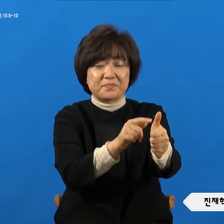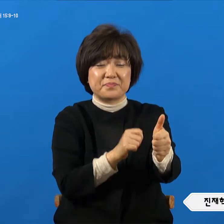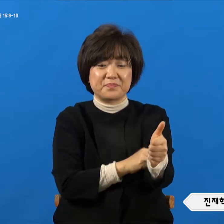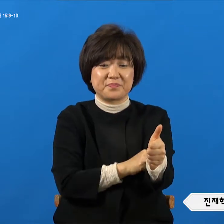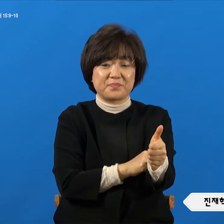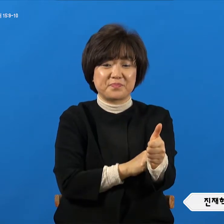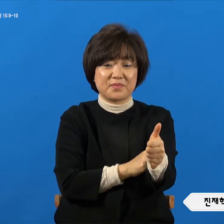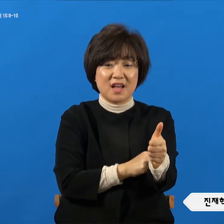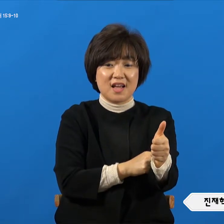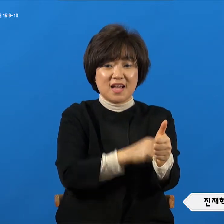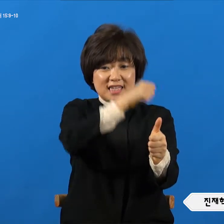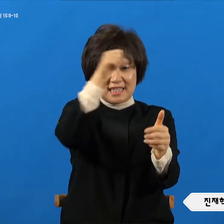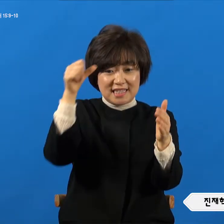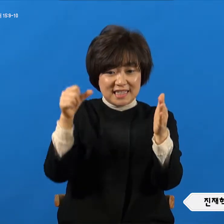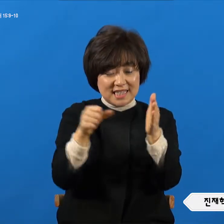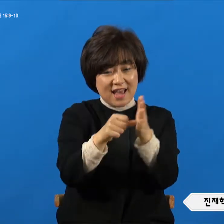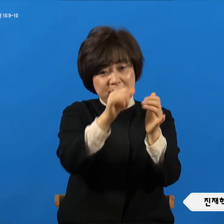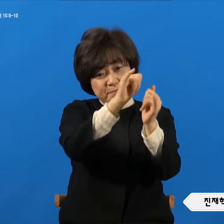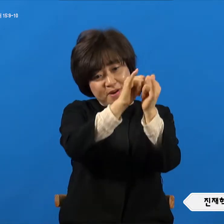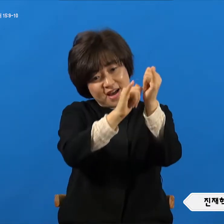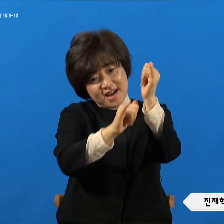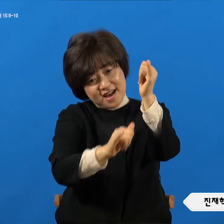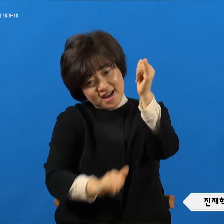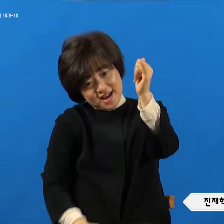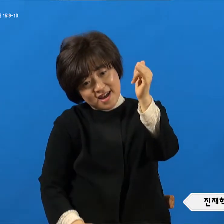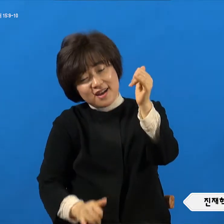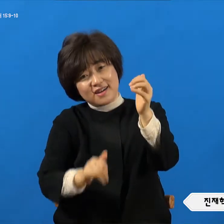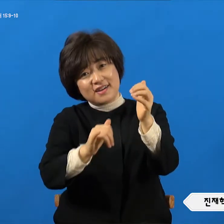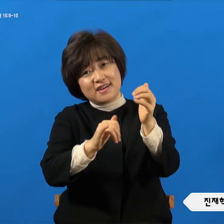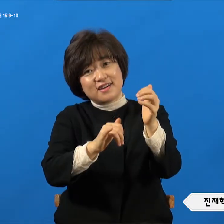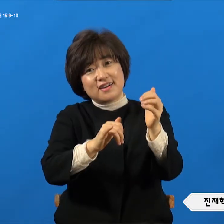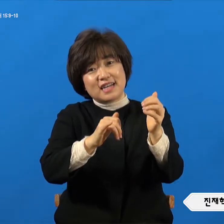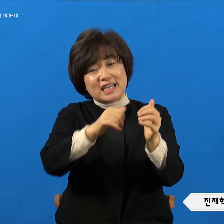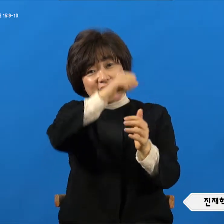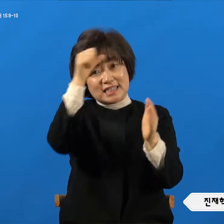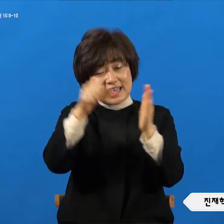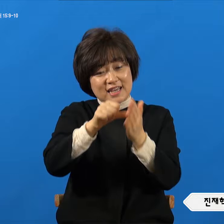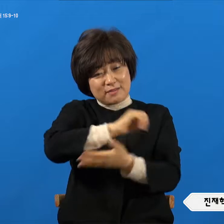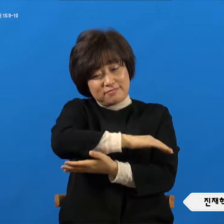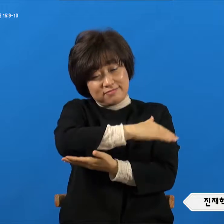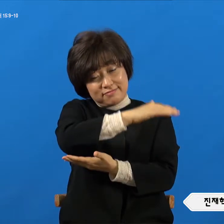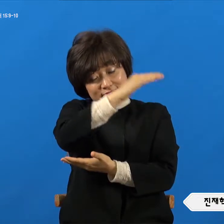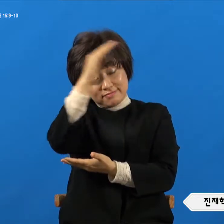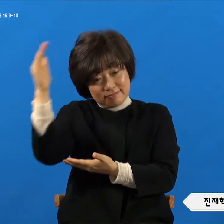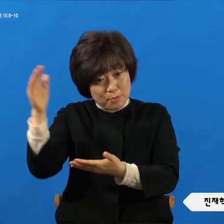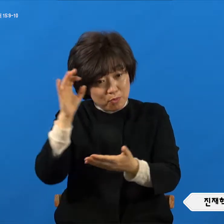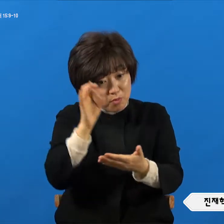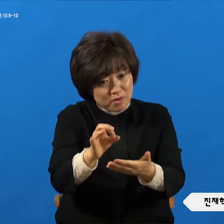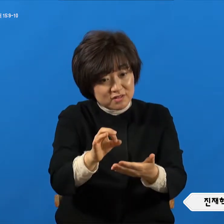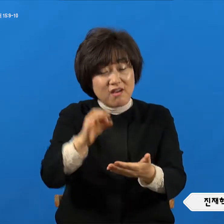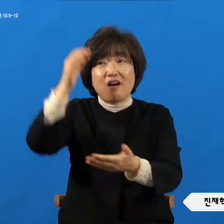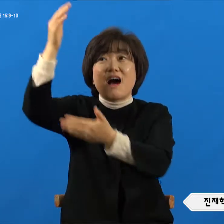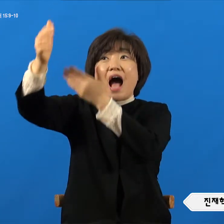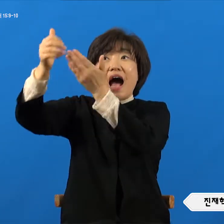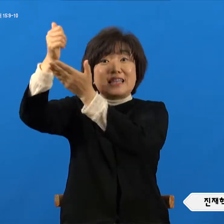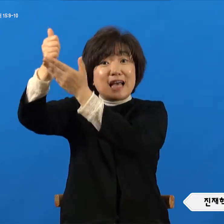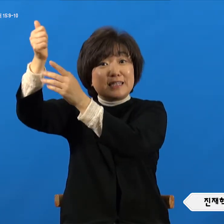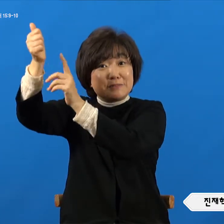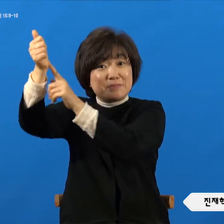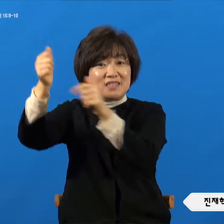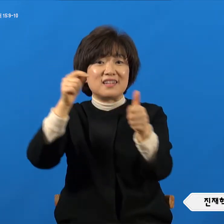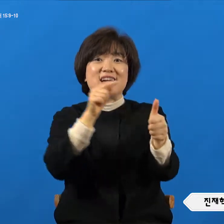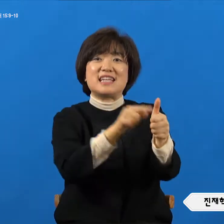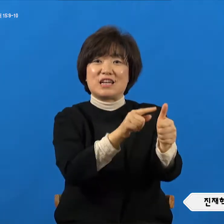아브라함 링컨의 일대기를 바라보면서 이런 표현을 남깁니다. 하나님께서는 아브라함